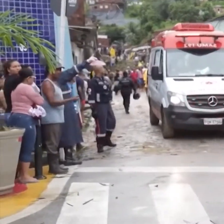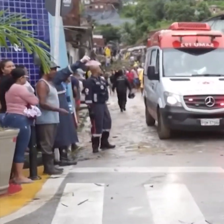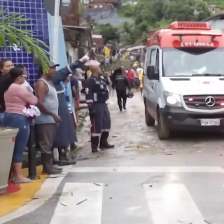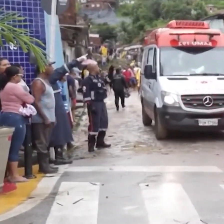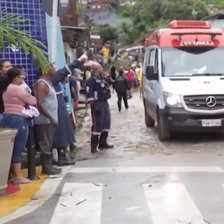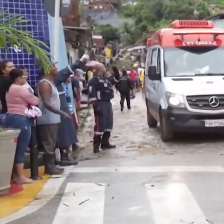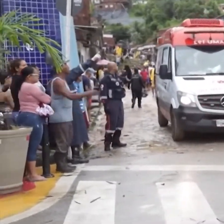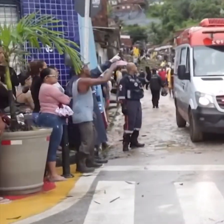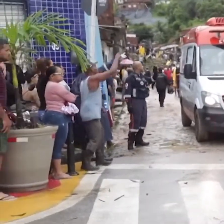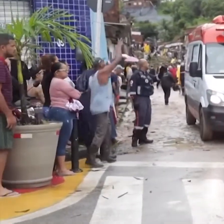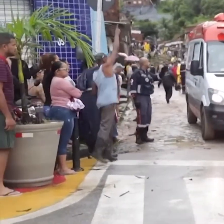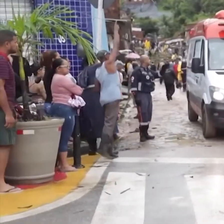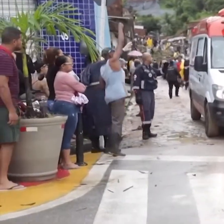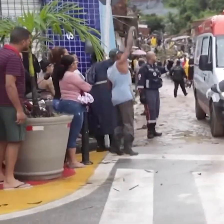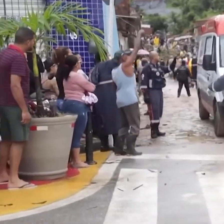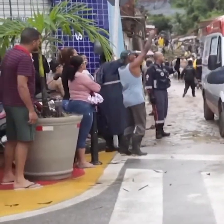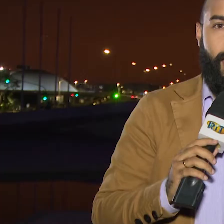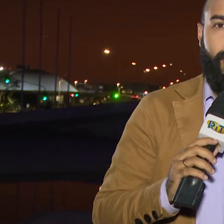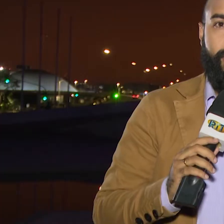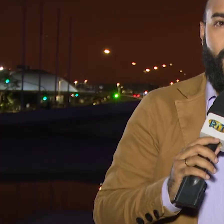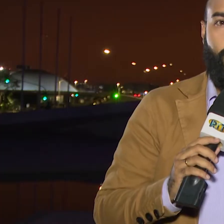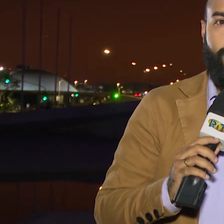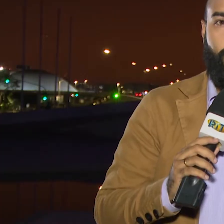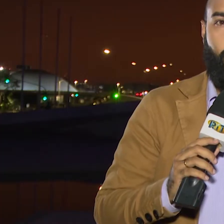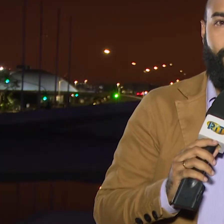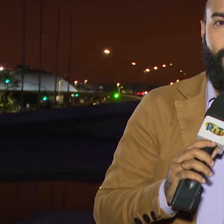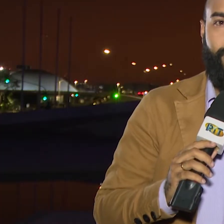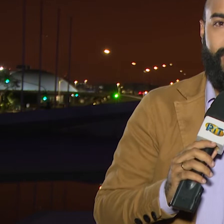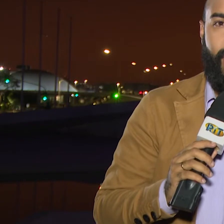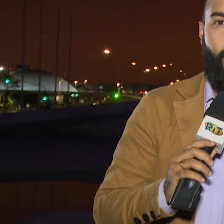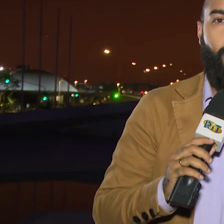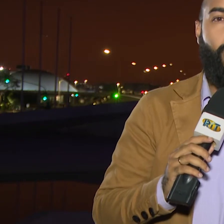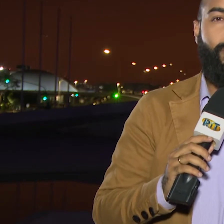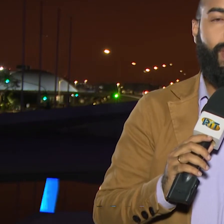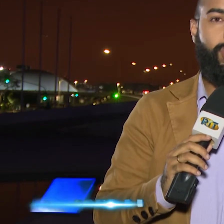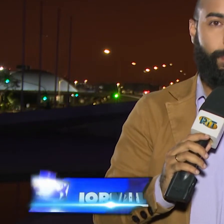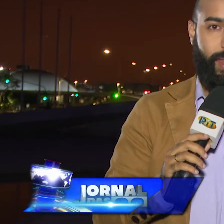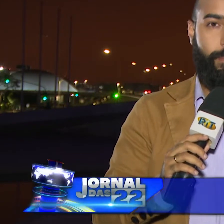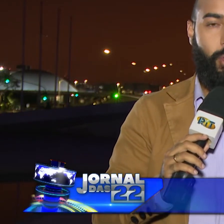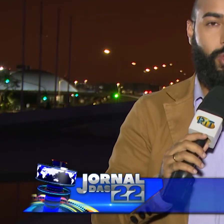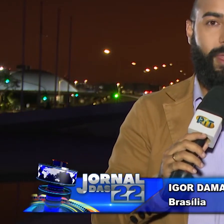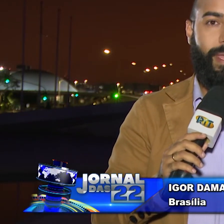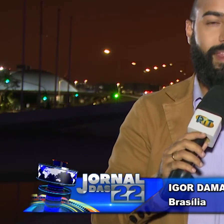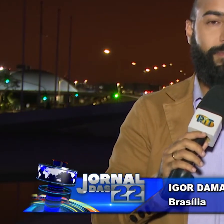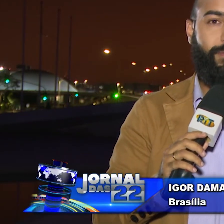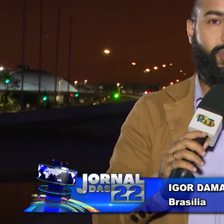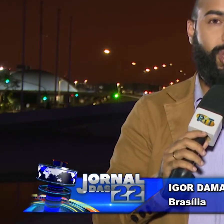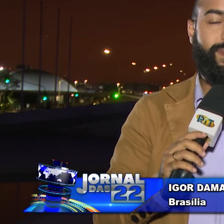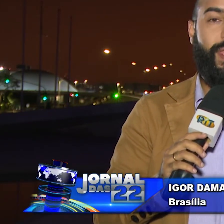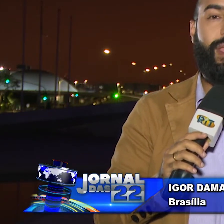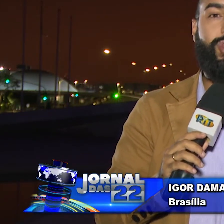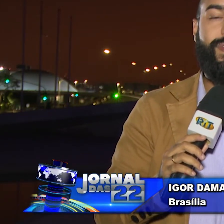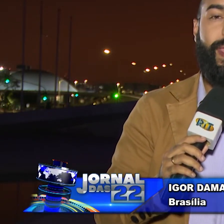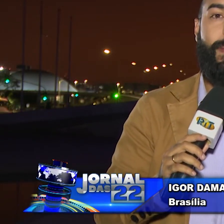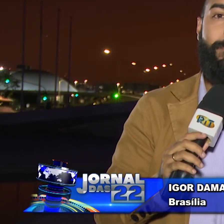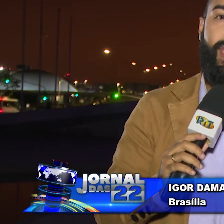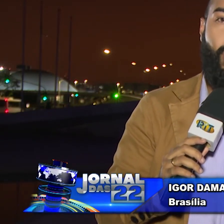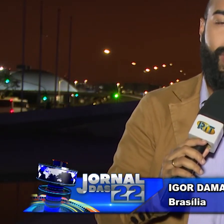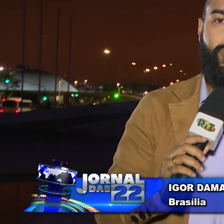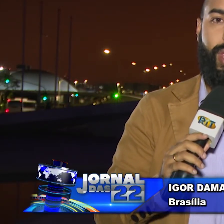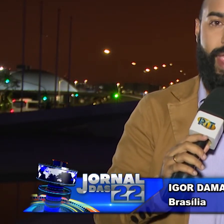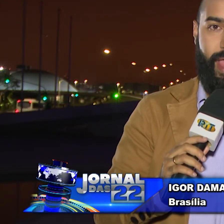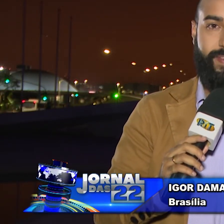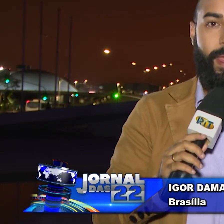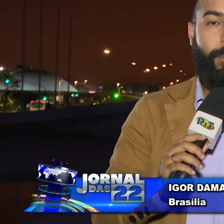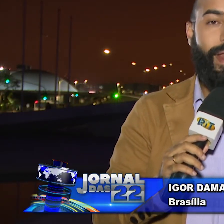afetada quanto para as equipes de resgate além da ajuda do governo federal o governo de Pernambuco também deve investir cerca de